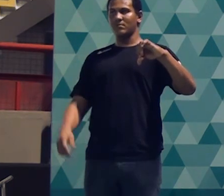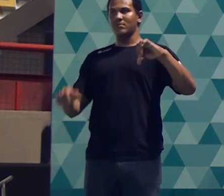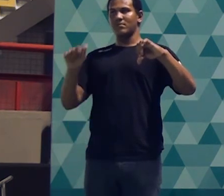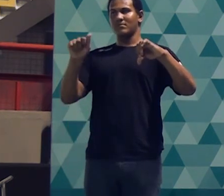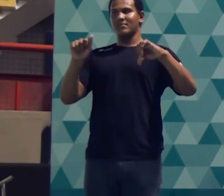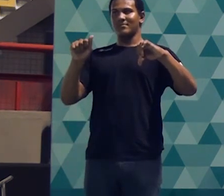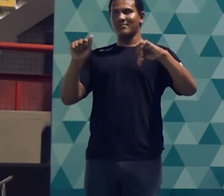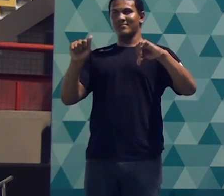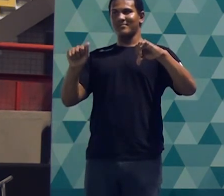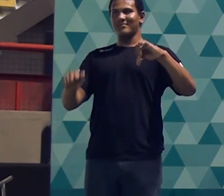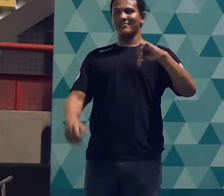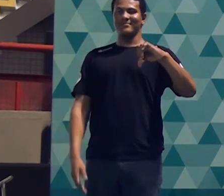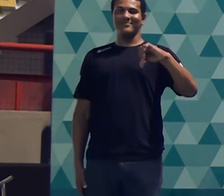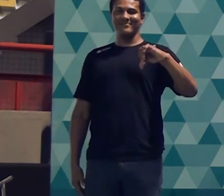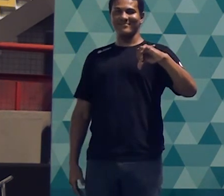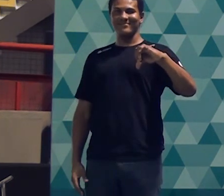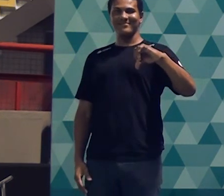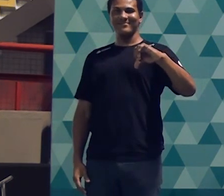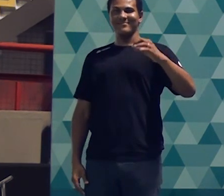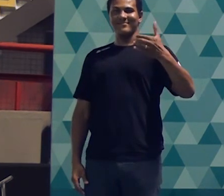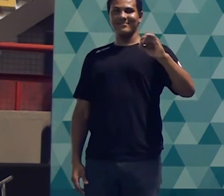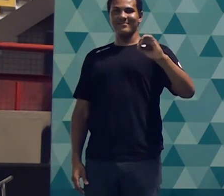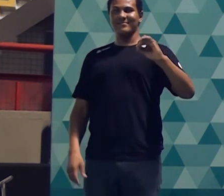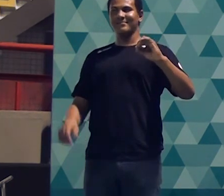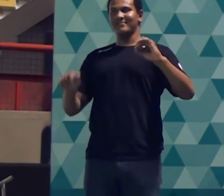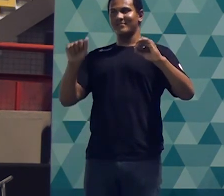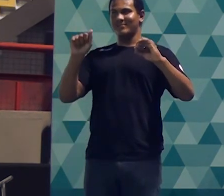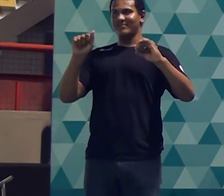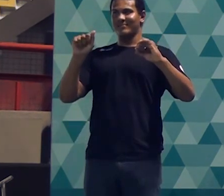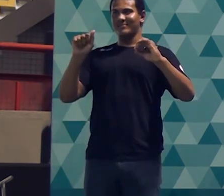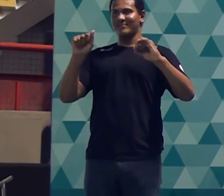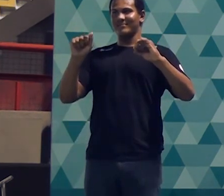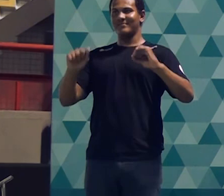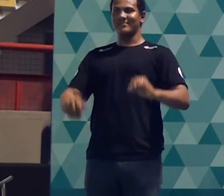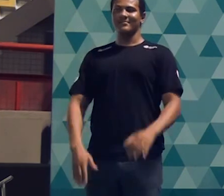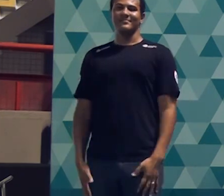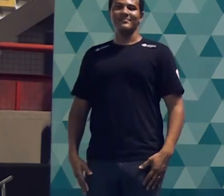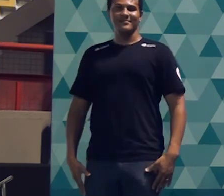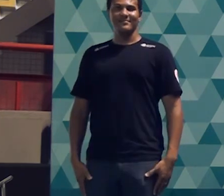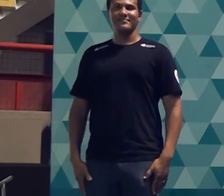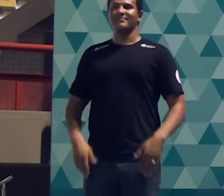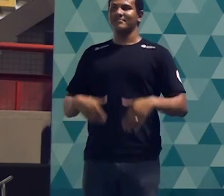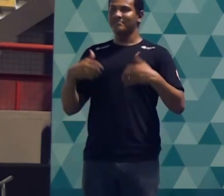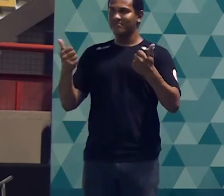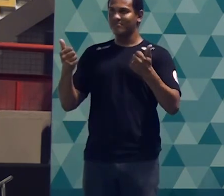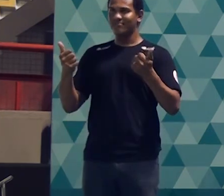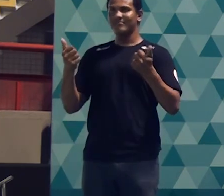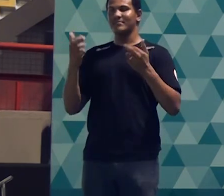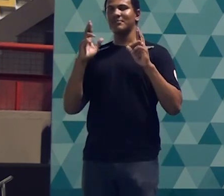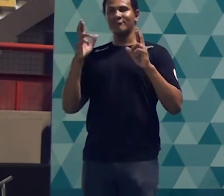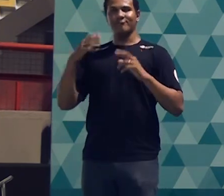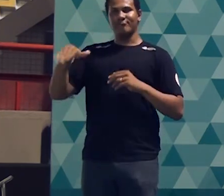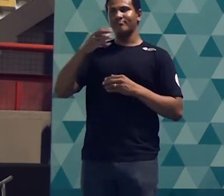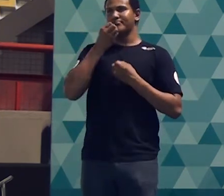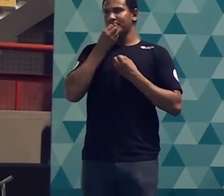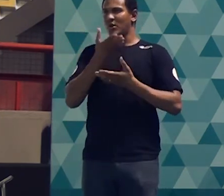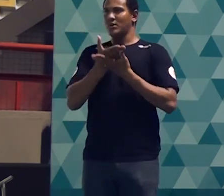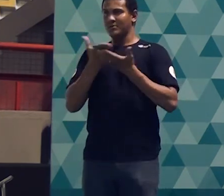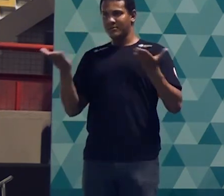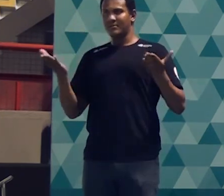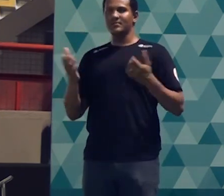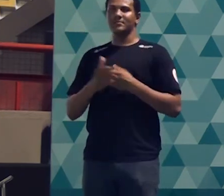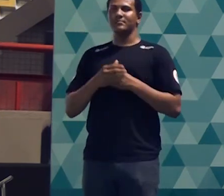amor. Décima, A de amor. Gente, eu espero que tenha valido a pena. Um beijo bem grande para